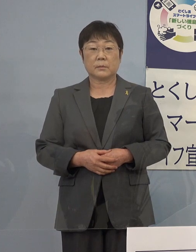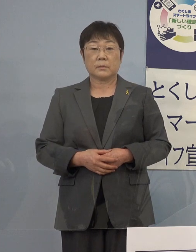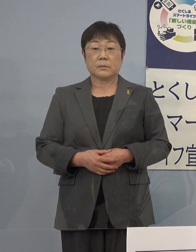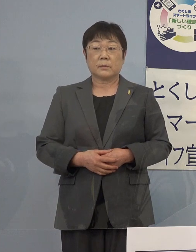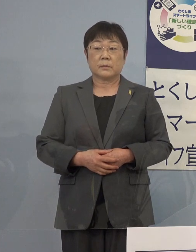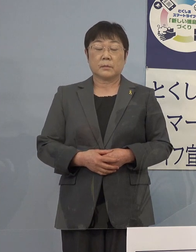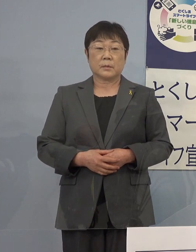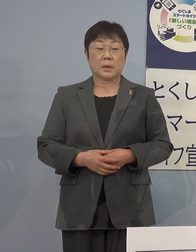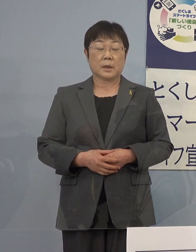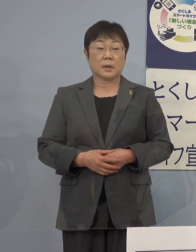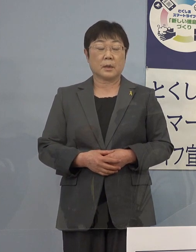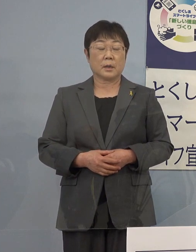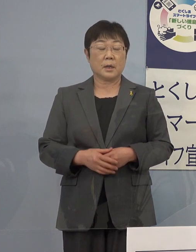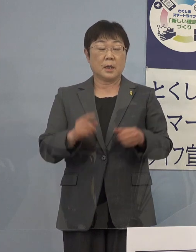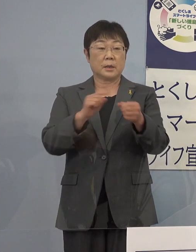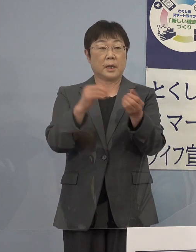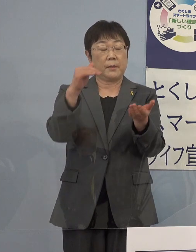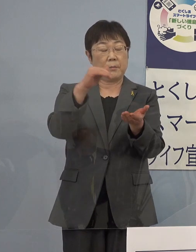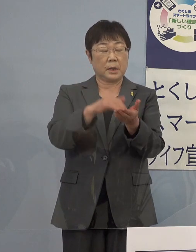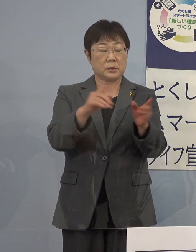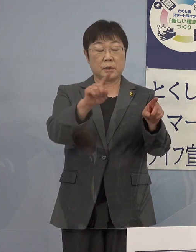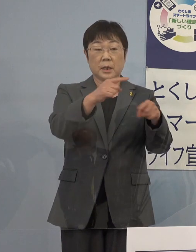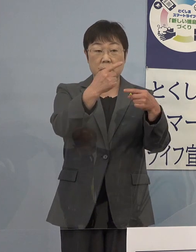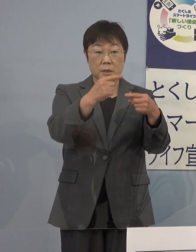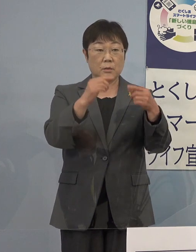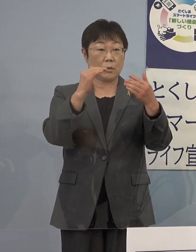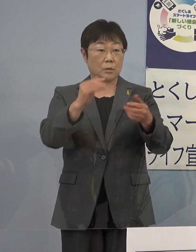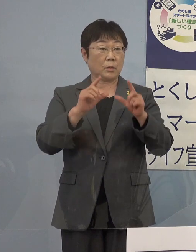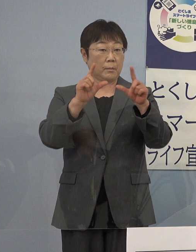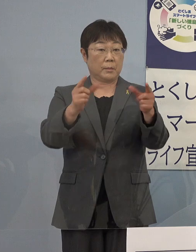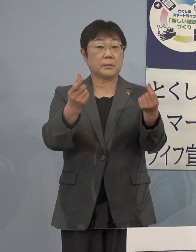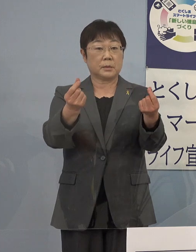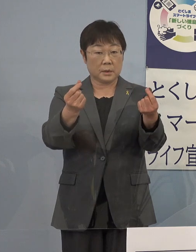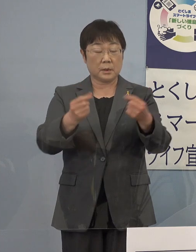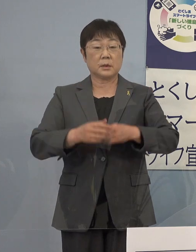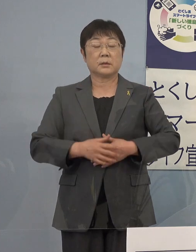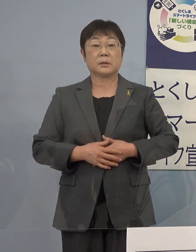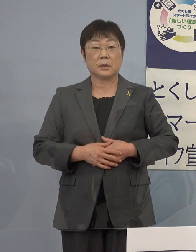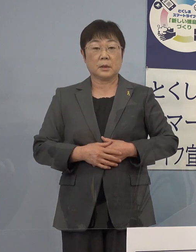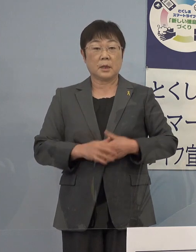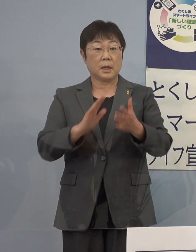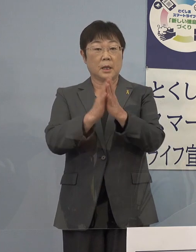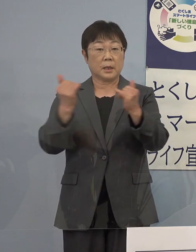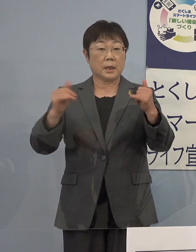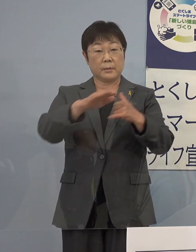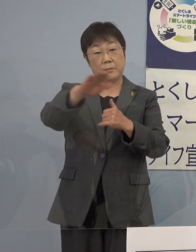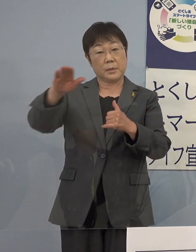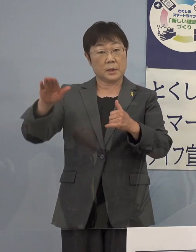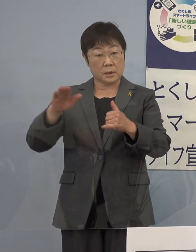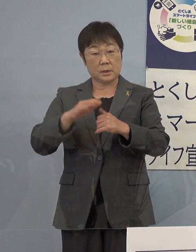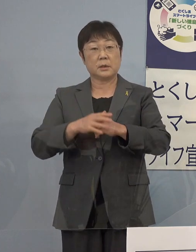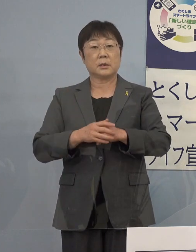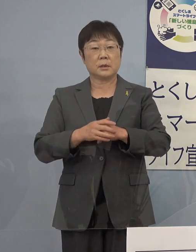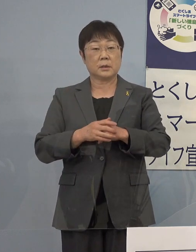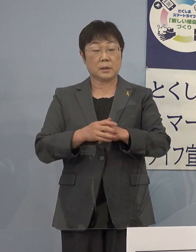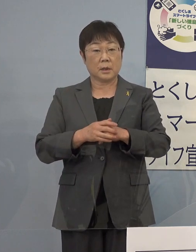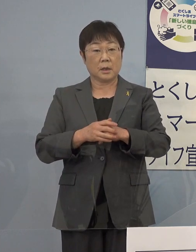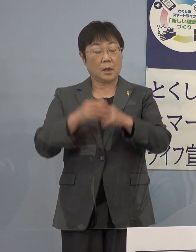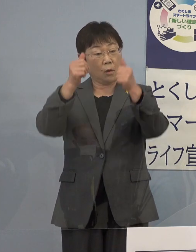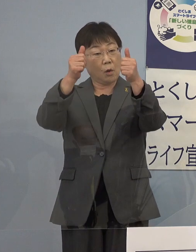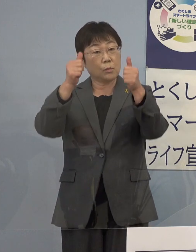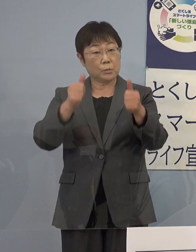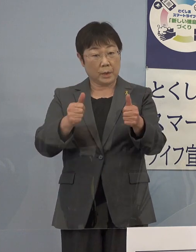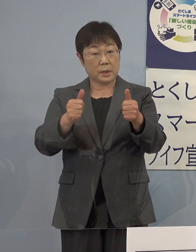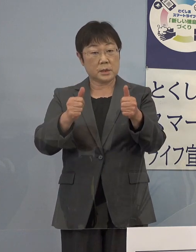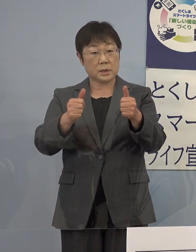あ、今年末年始のことちょっと発表あったんですけども、はい、県民の方に何かその多分、まあ、おそらくホームページとかでも、ま